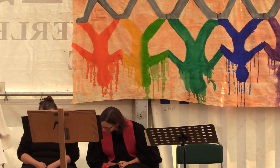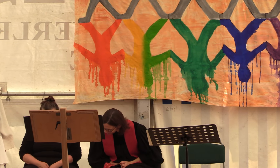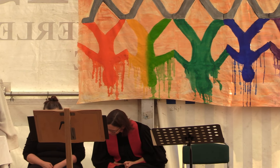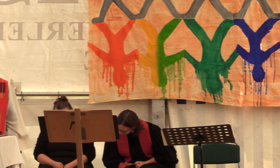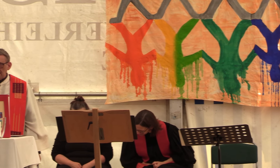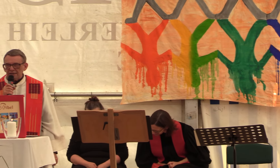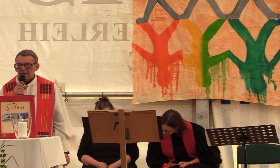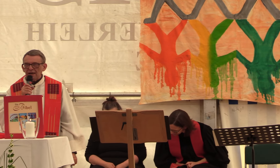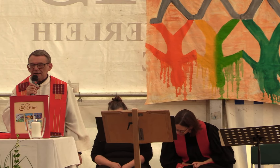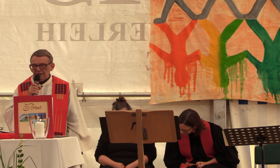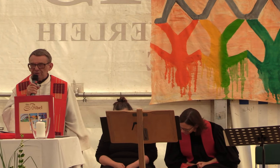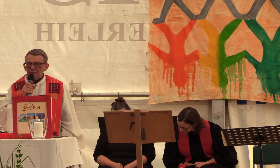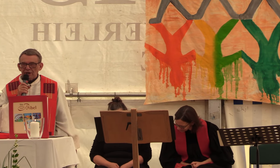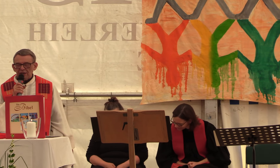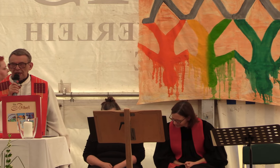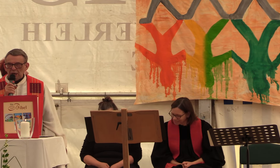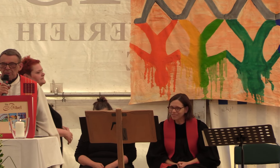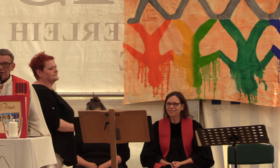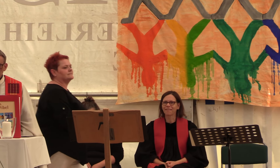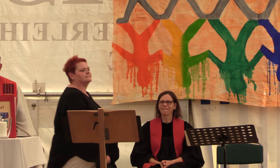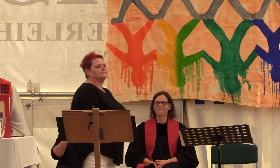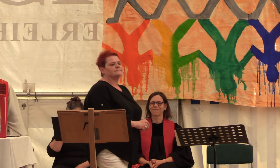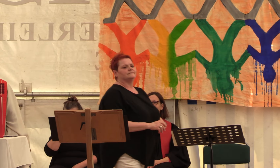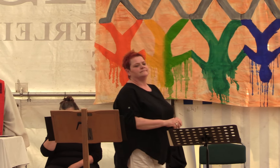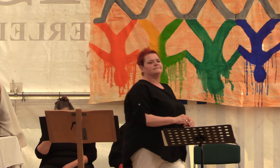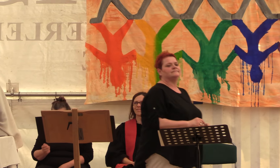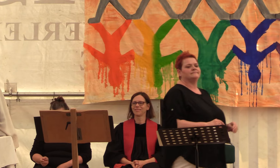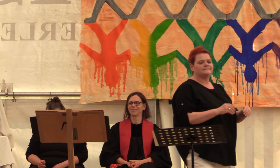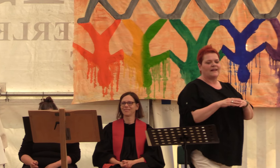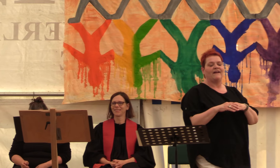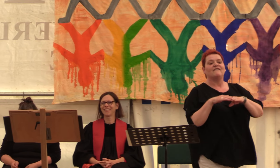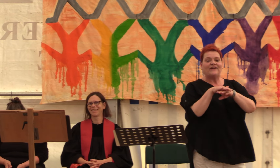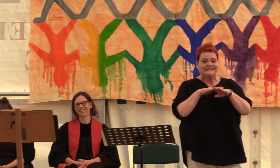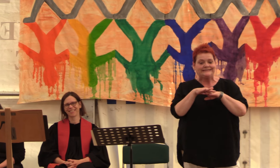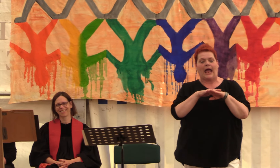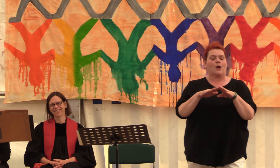Verzeihen, nicht nachtragen, vergeben ist das eine.